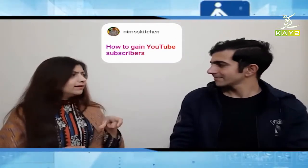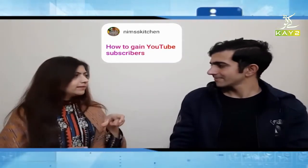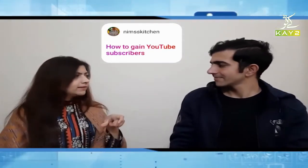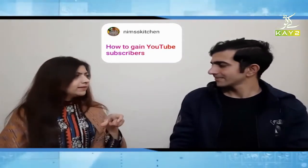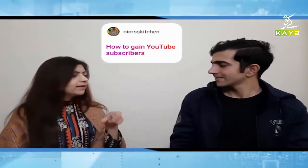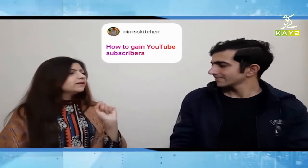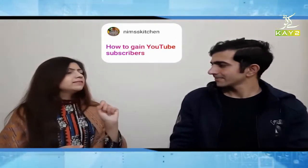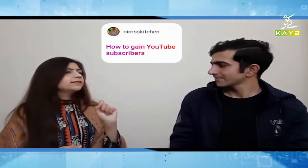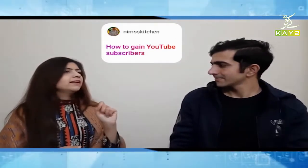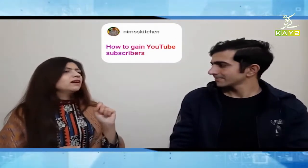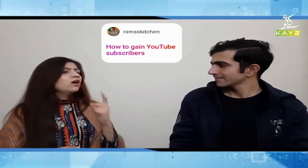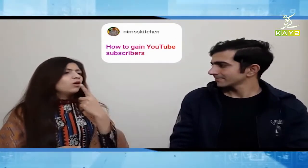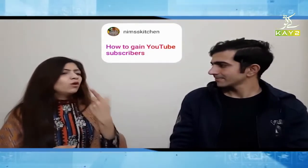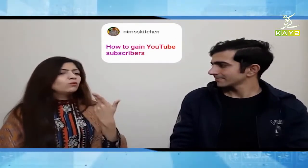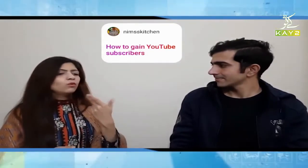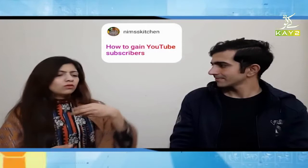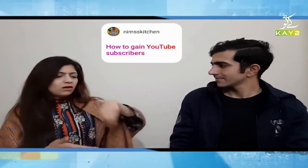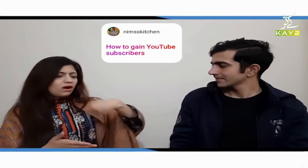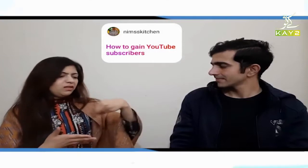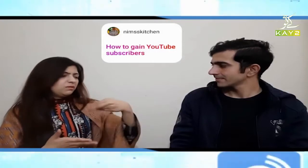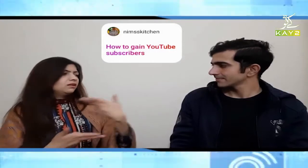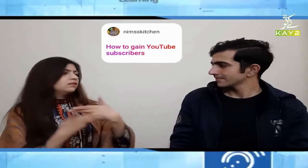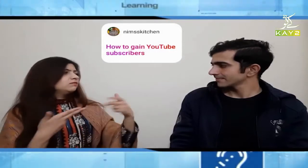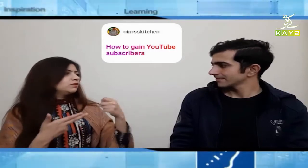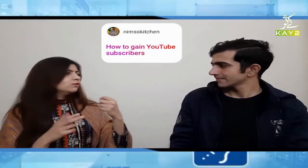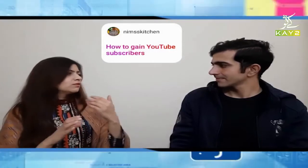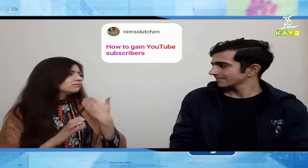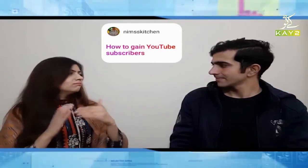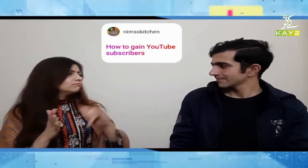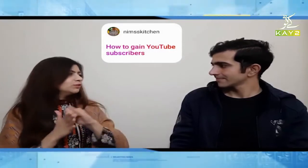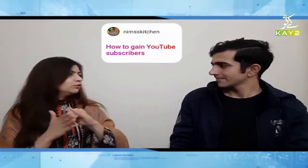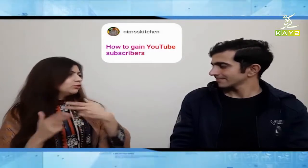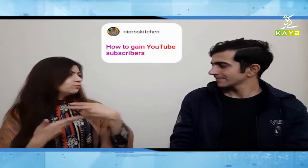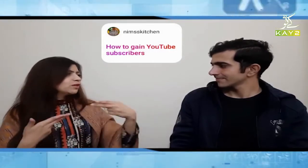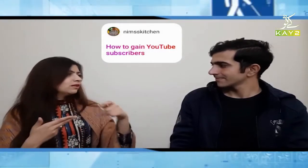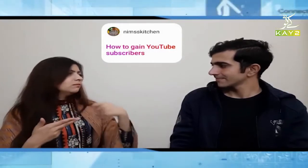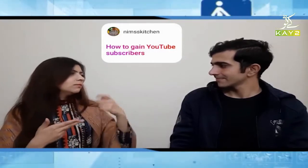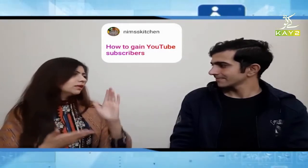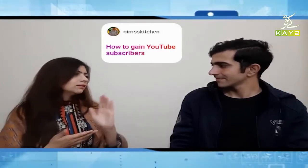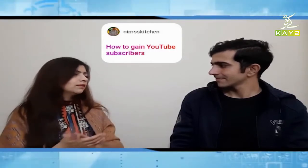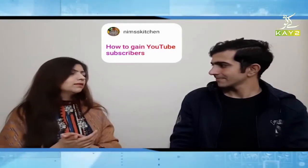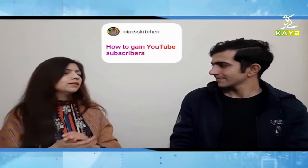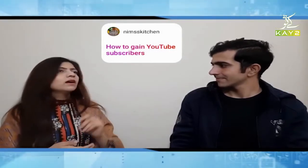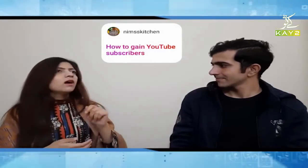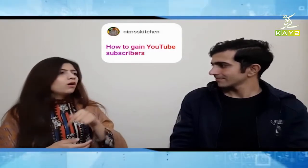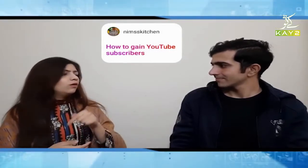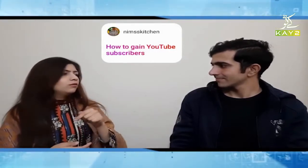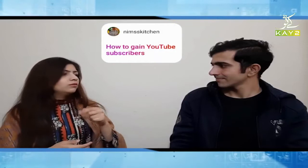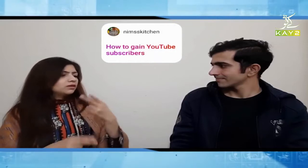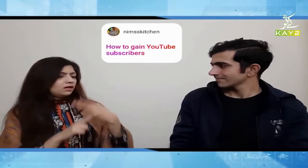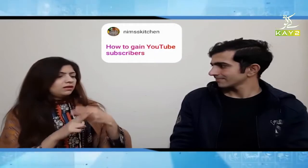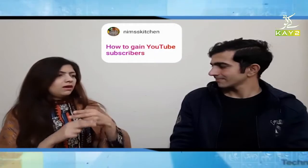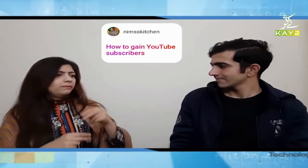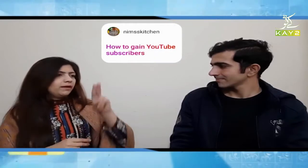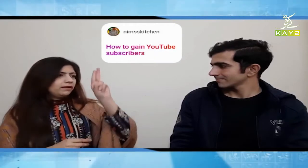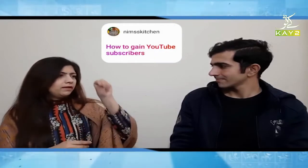एक लड़की है, ठीक है, और वो खाने की वीडियोस यूट्यूब चैनल बनाती है, ठीक है, और